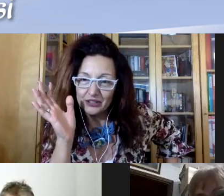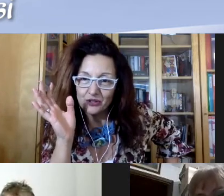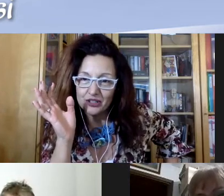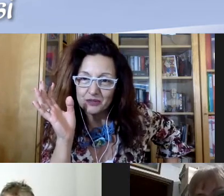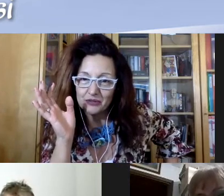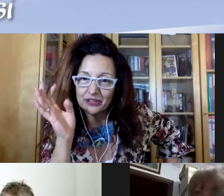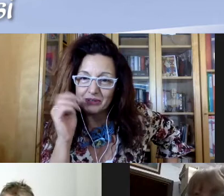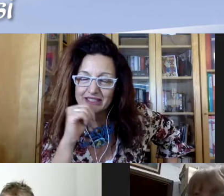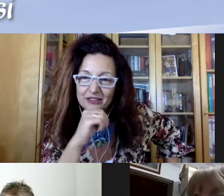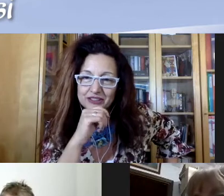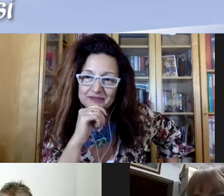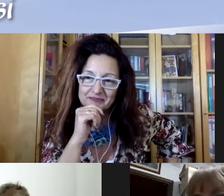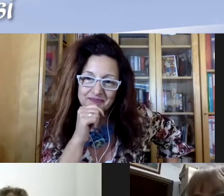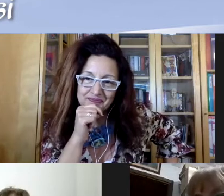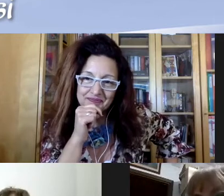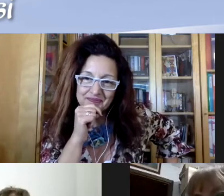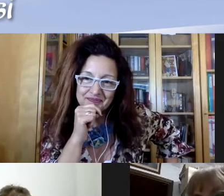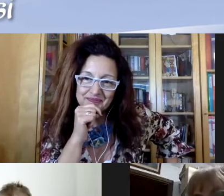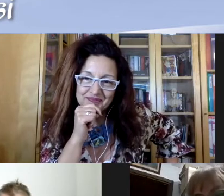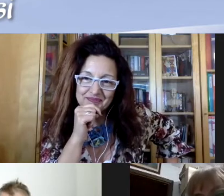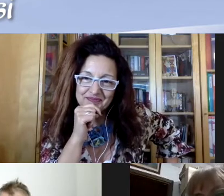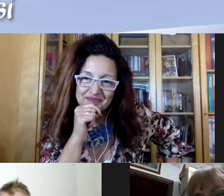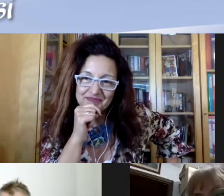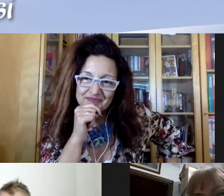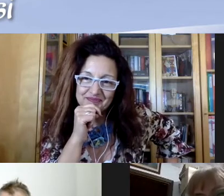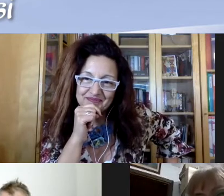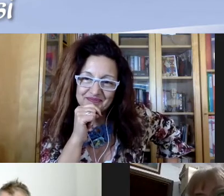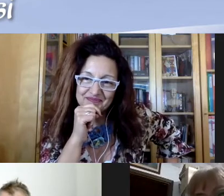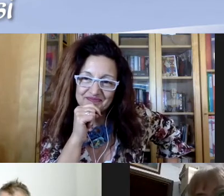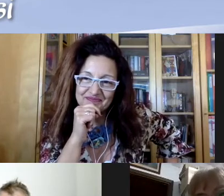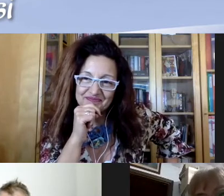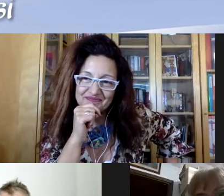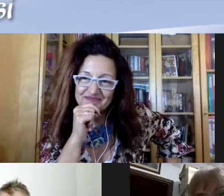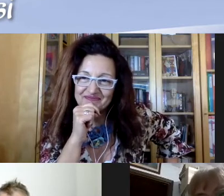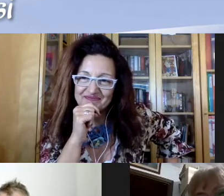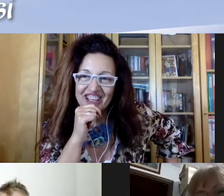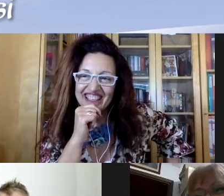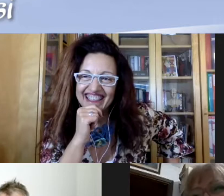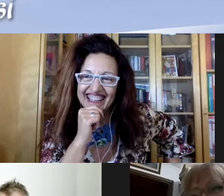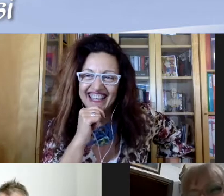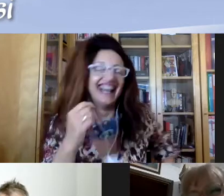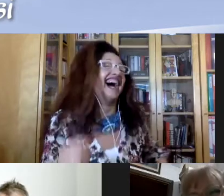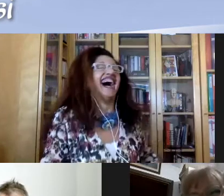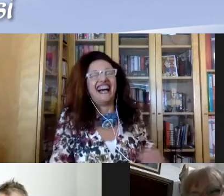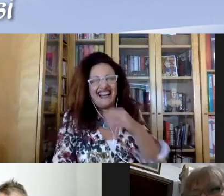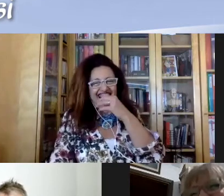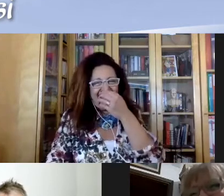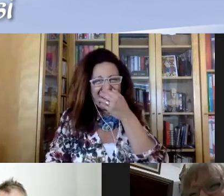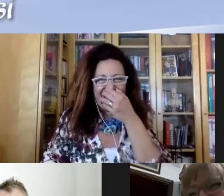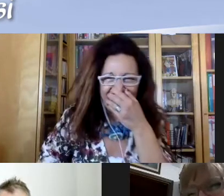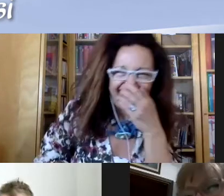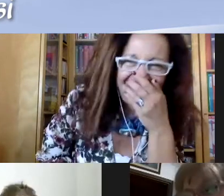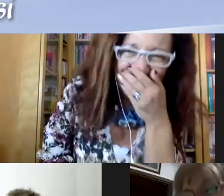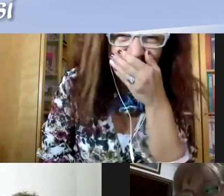È vero, Loris? Mi confermi questa cosa? Sì, sì, per due motivi. Stai attento se ti dice. Stai